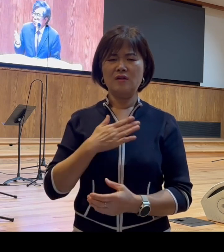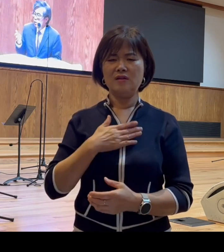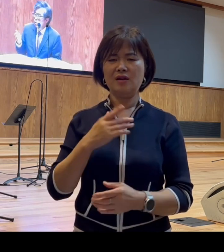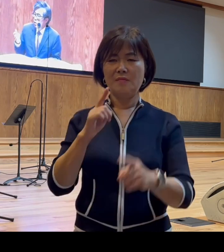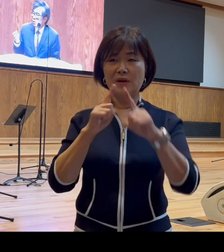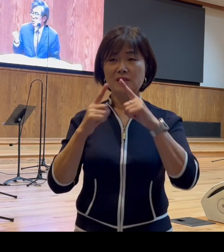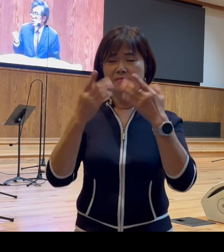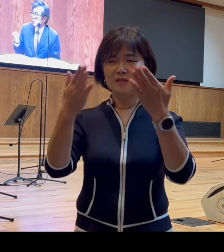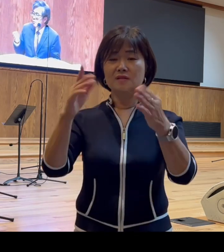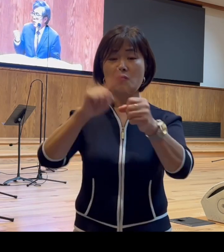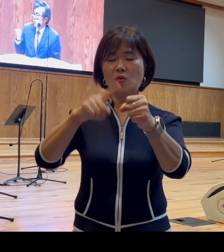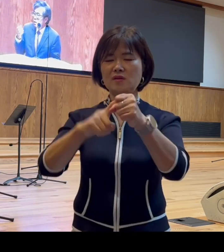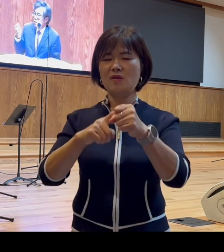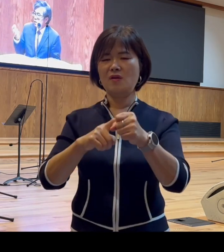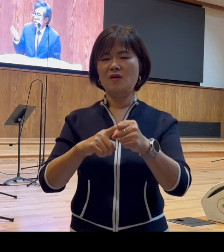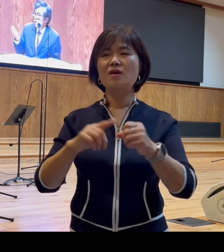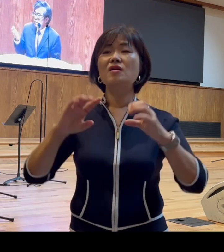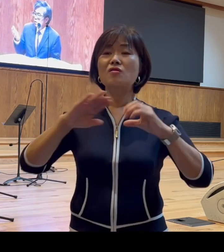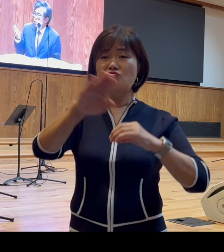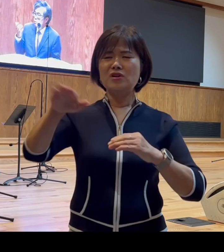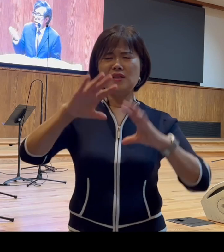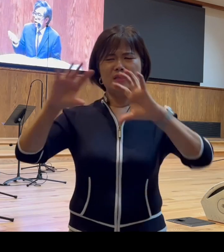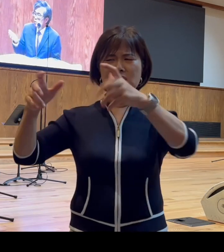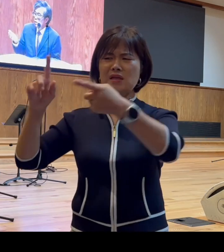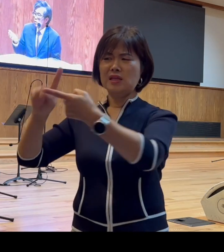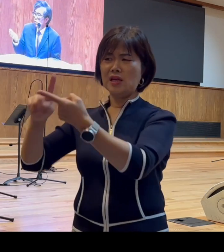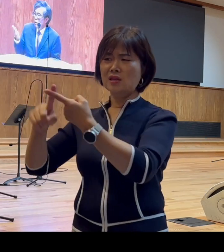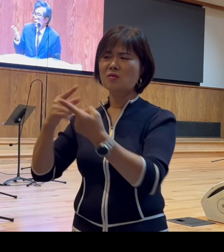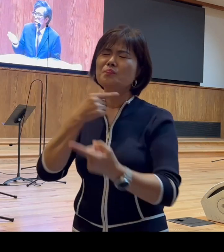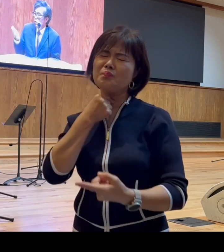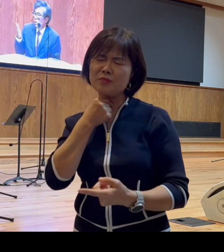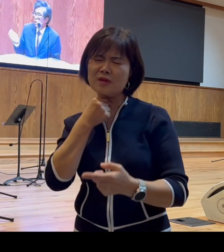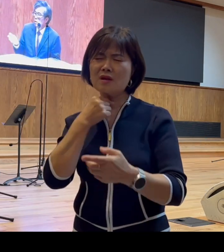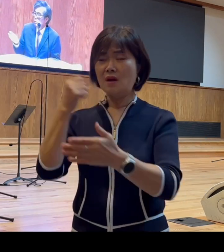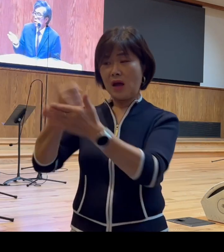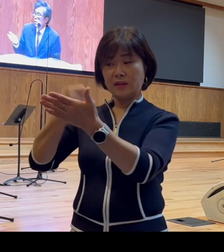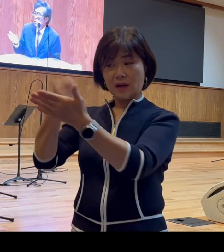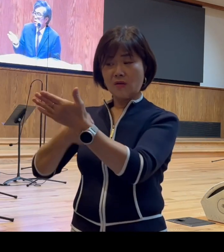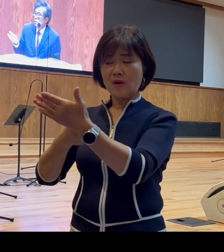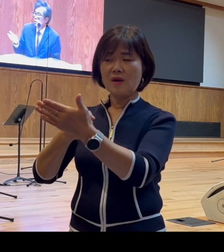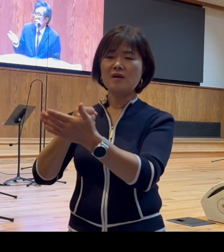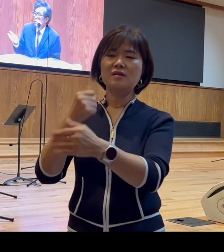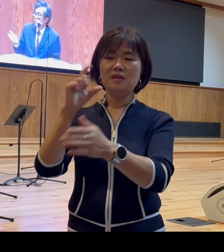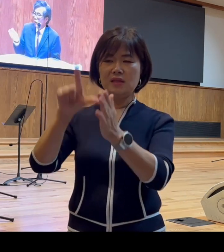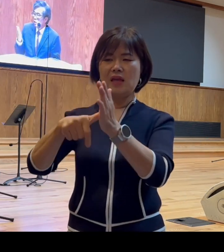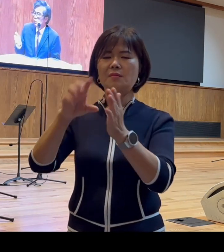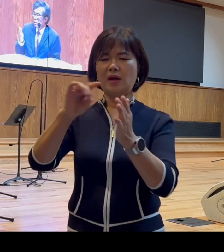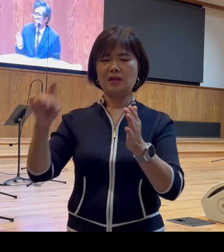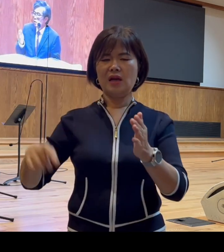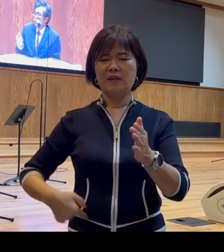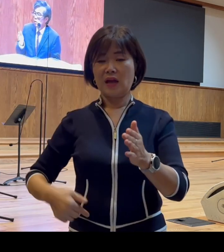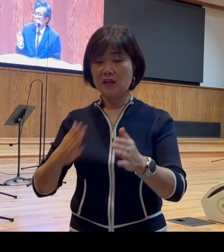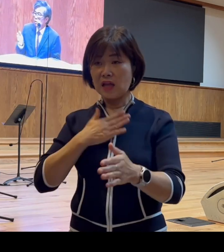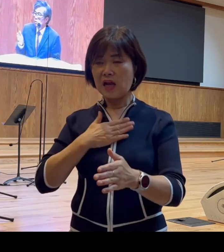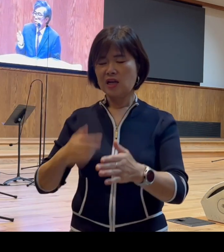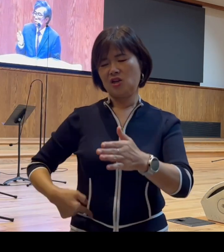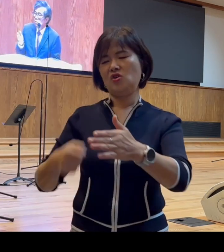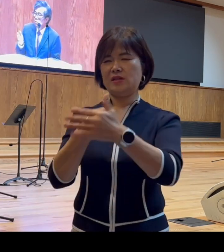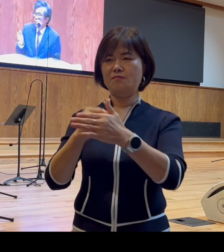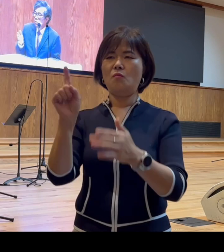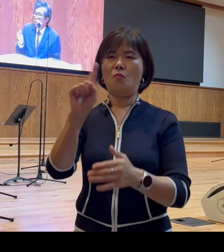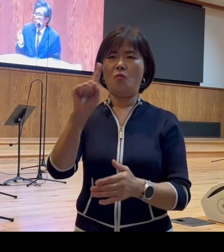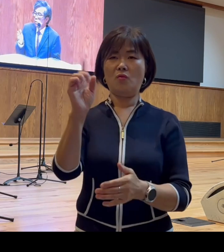제가 이제 말씀드리려고 하는 것은 우리가 세상에 대해서 어떤 바람을 가지고 안타까워할 때마다 다짐해야 될 게